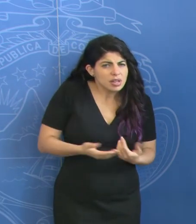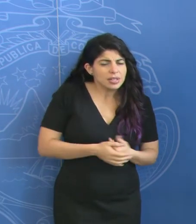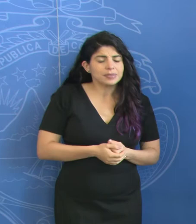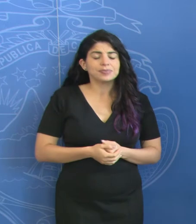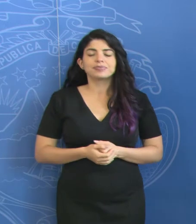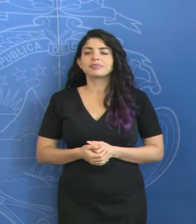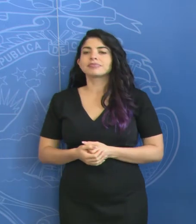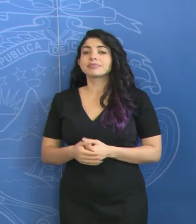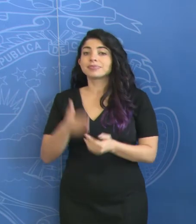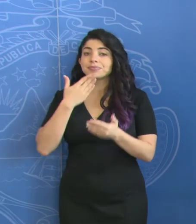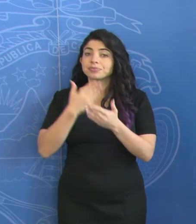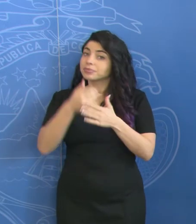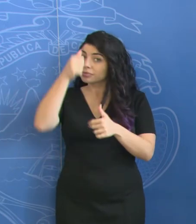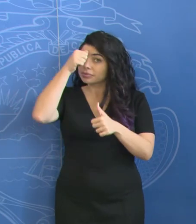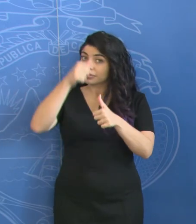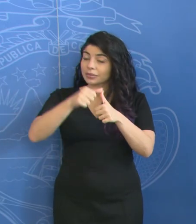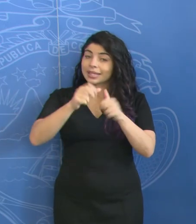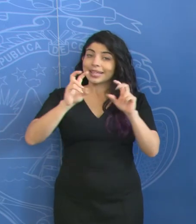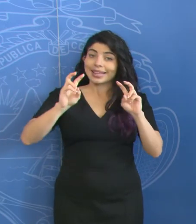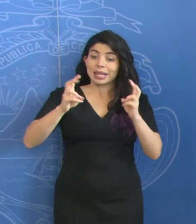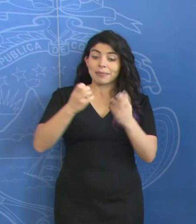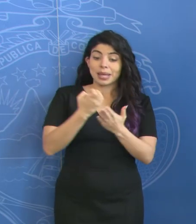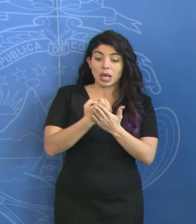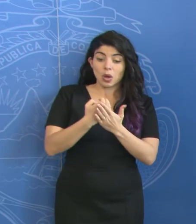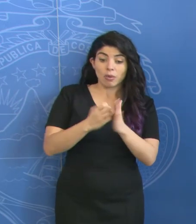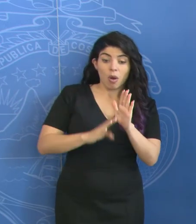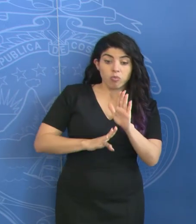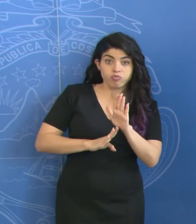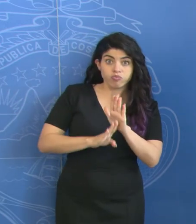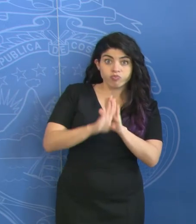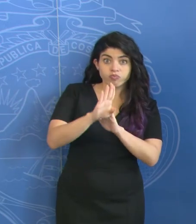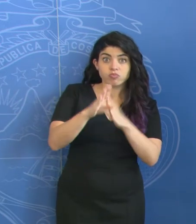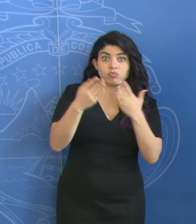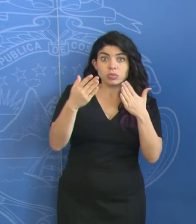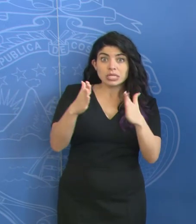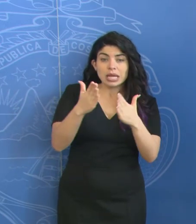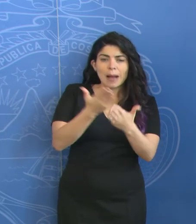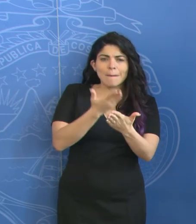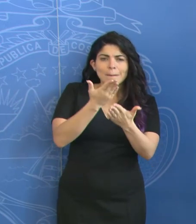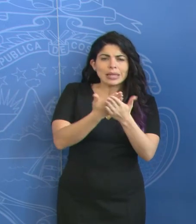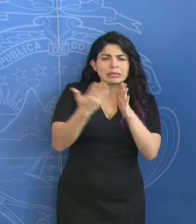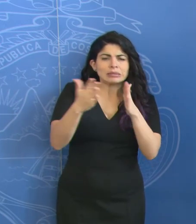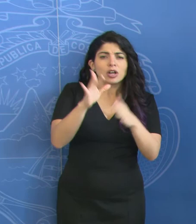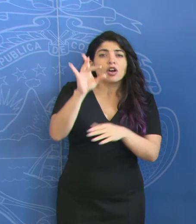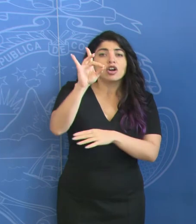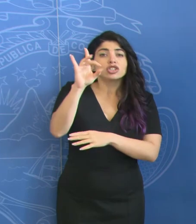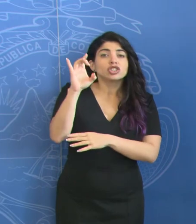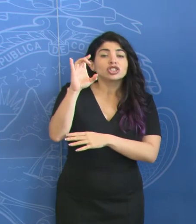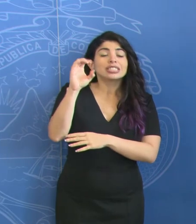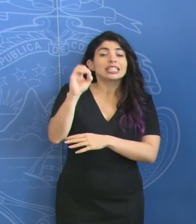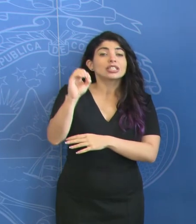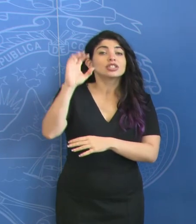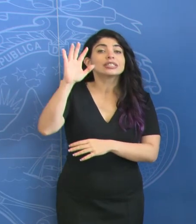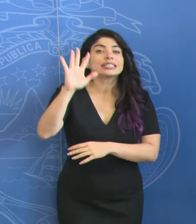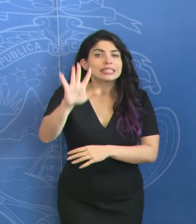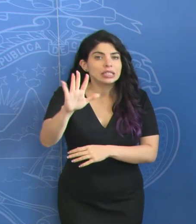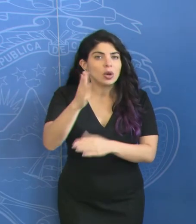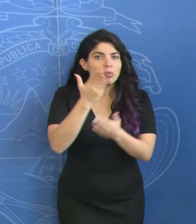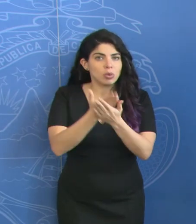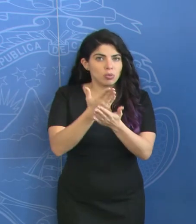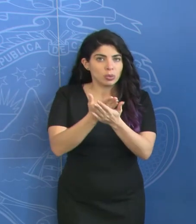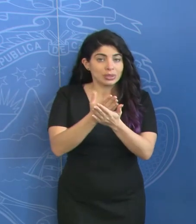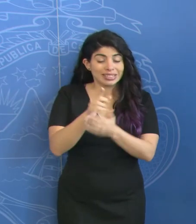que recordar que en el tema de crecimiento económico fueron presentadas alrededor de 805 propuestas. En